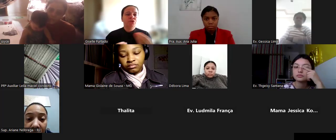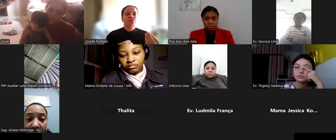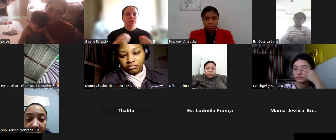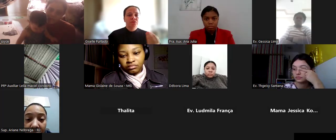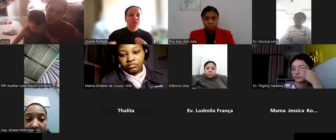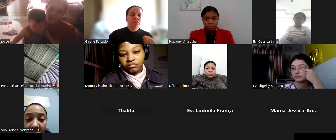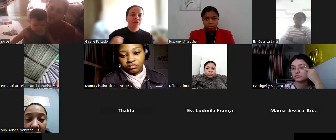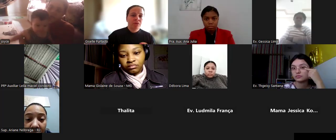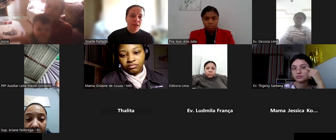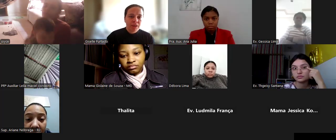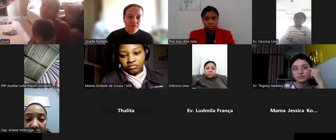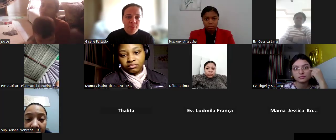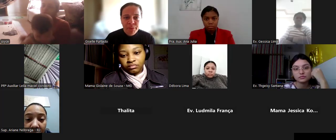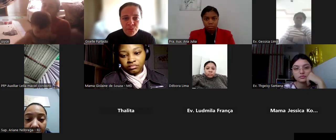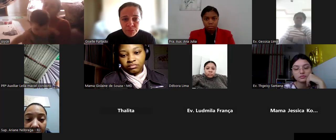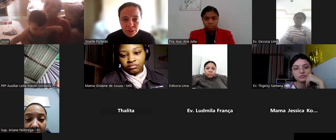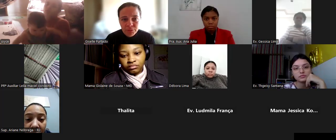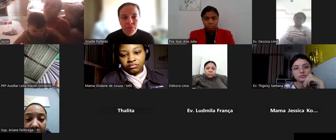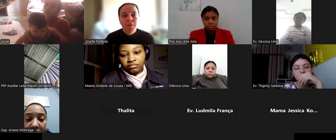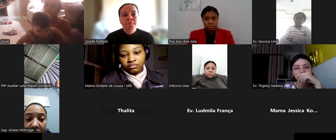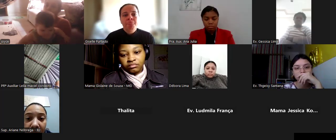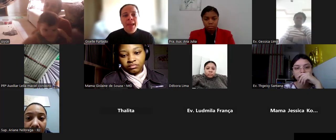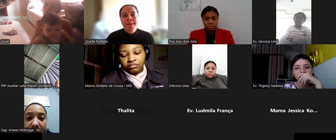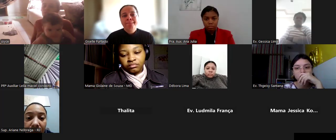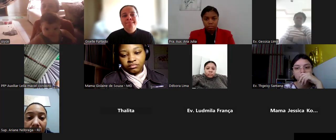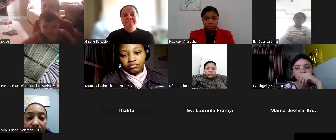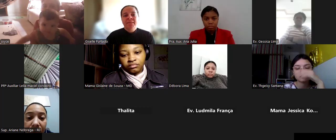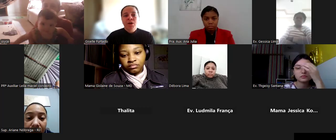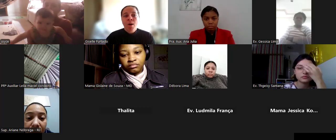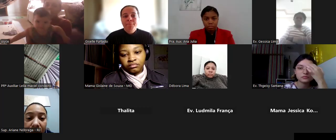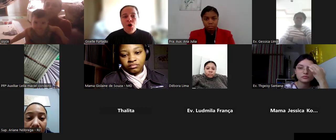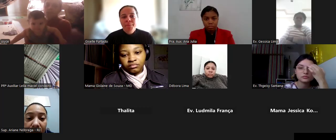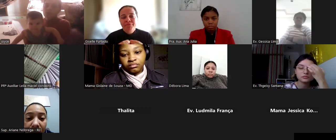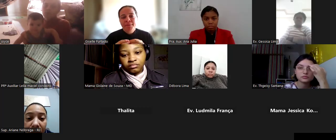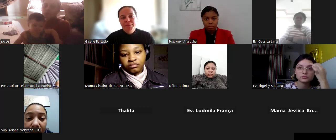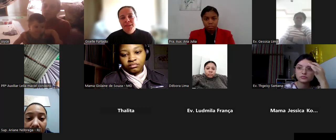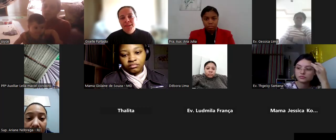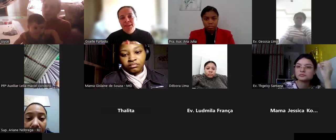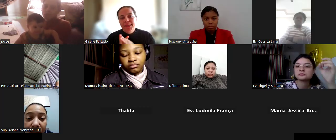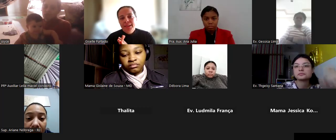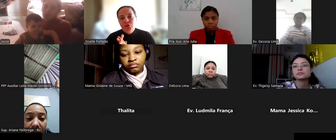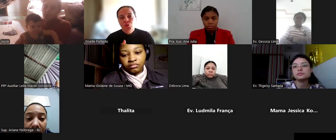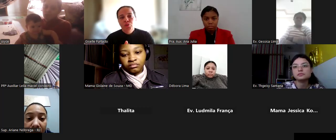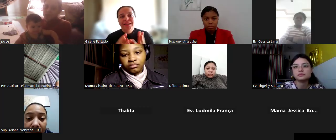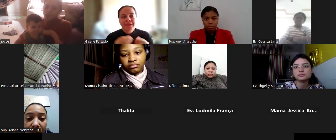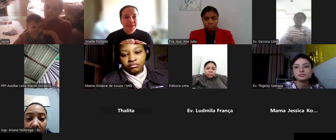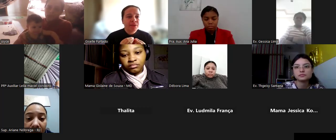vídeo traduzindo aquilo que ela estava me perguntando, né? Então, a própria família, ela exclui. Nessa questão